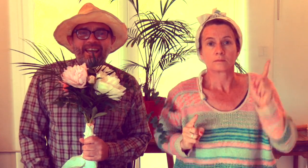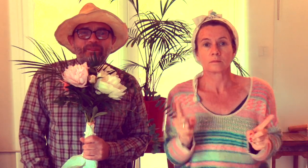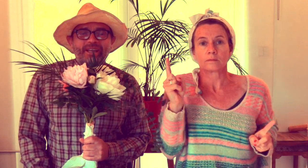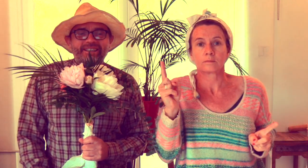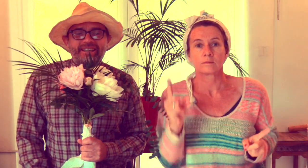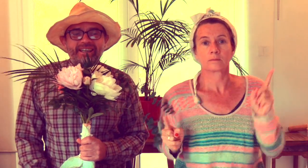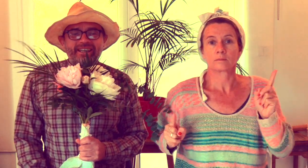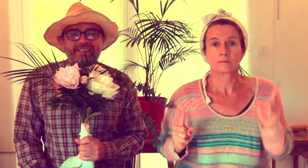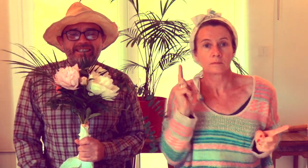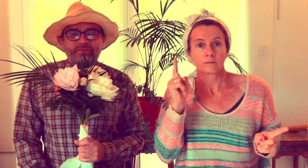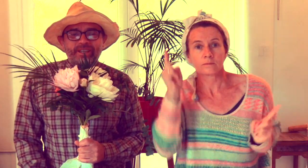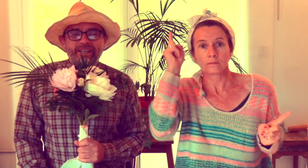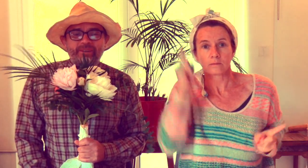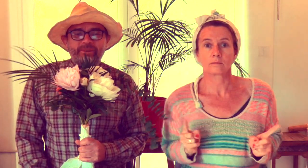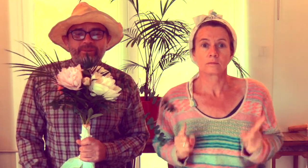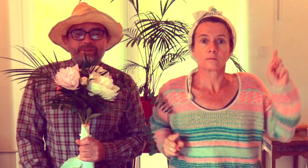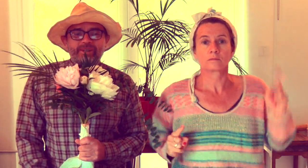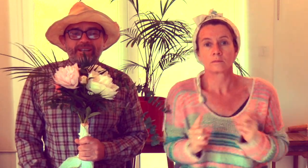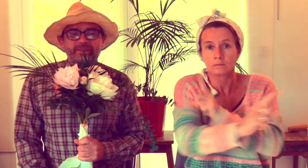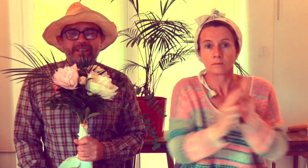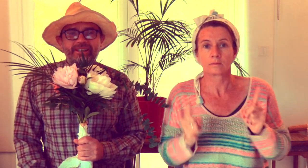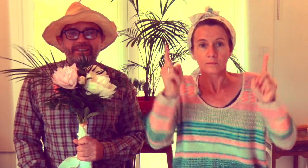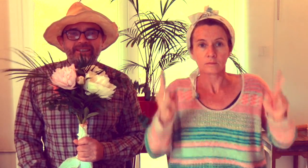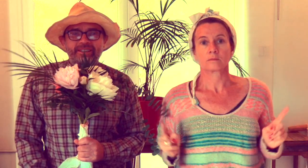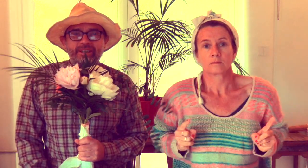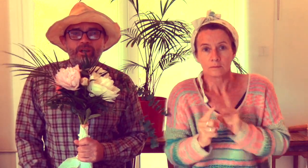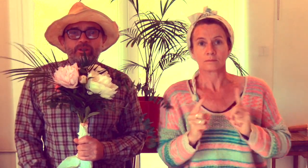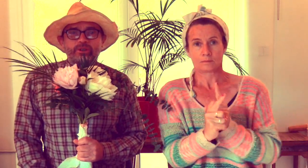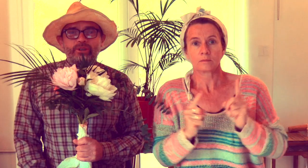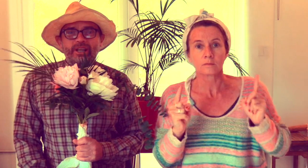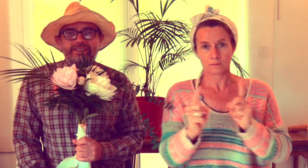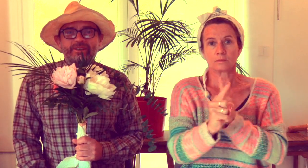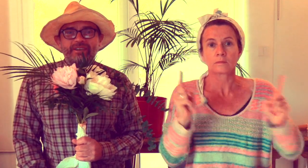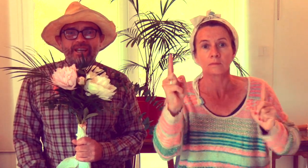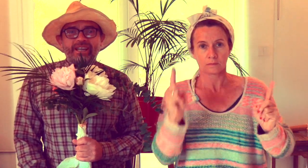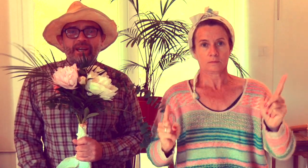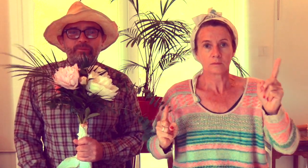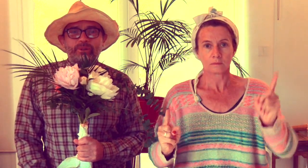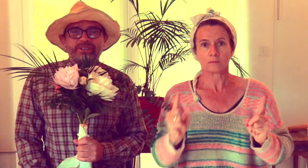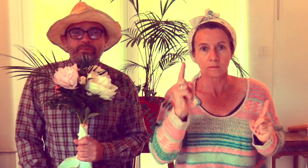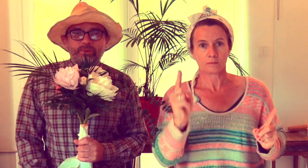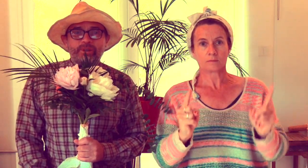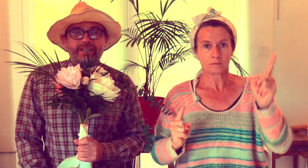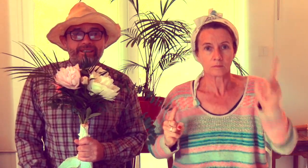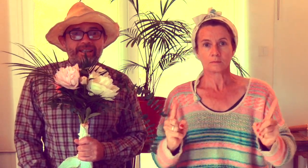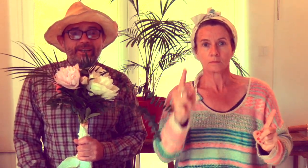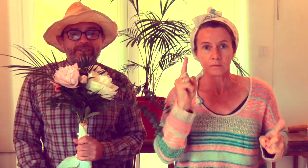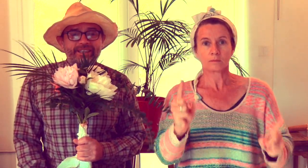Elle m'a dit d'aller siffler là-haut sur la colline, de l'attendre avec un petit bouquet